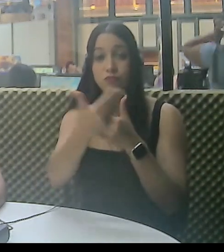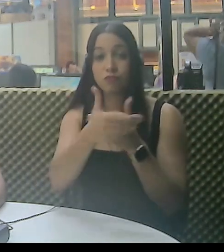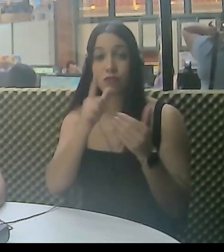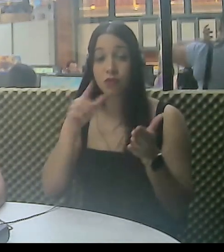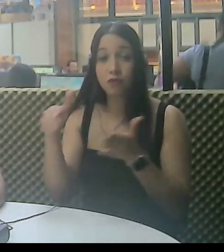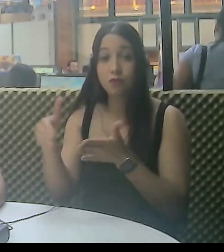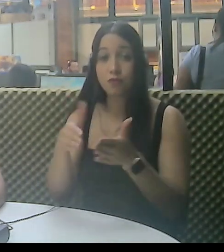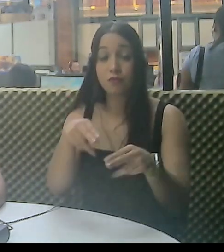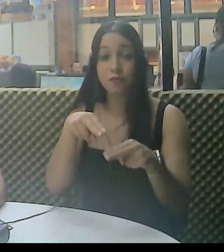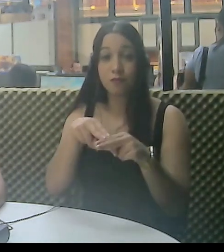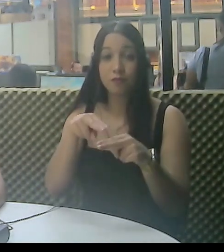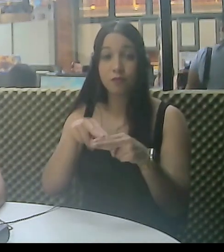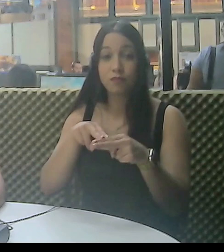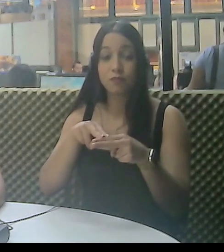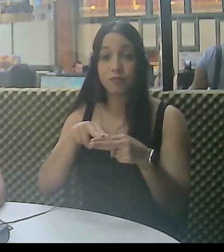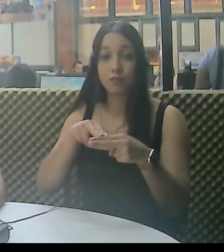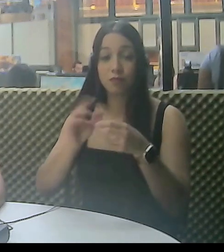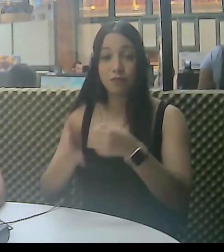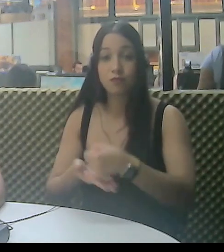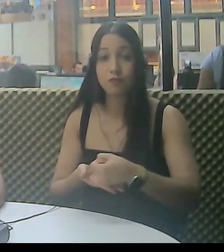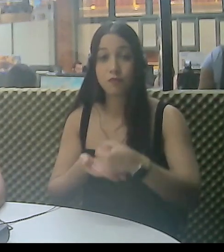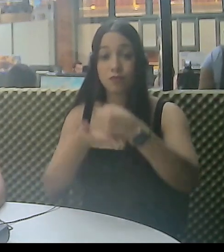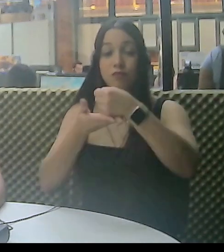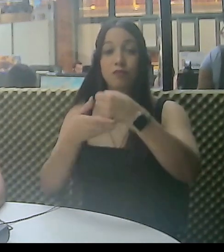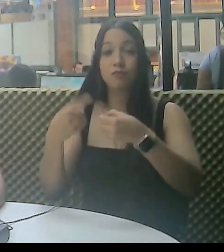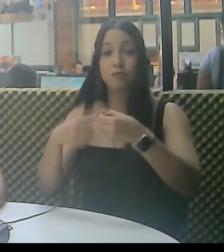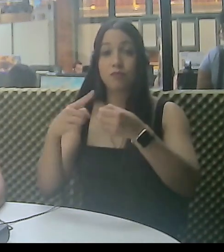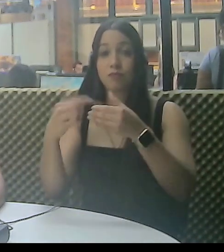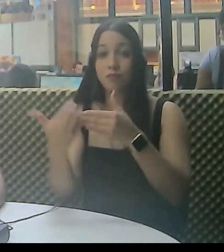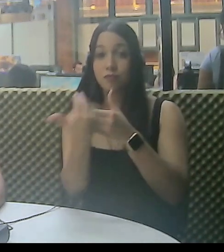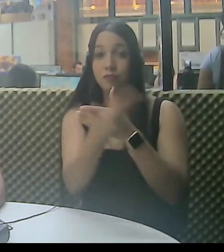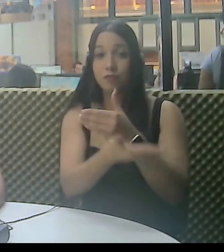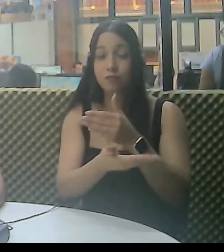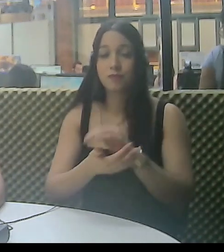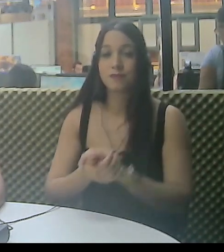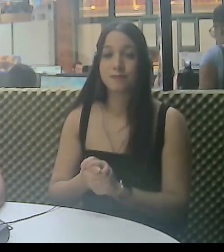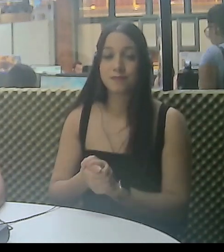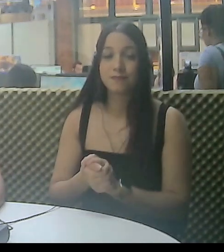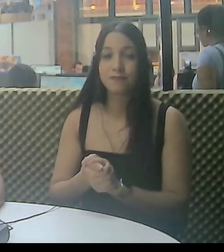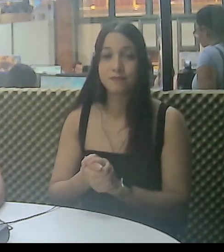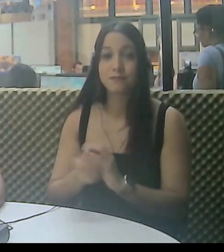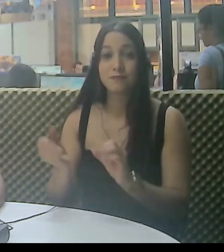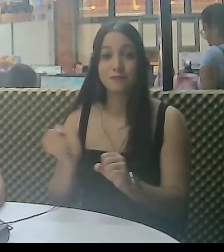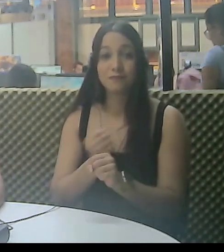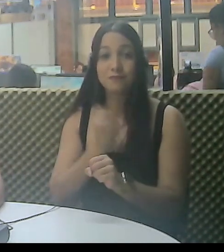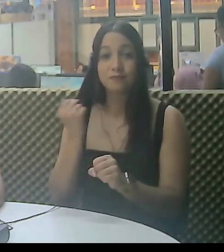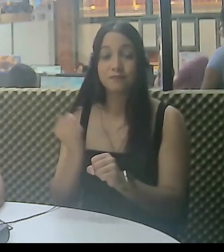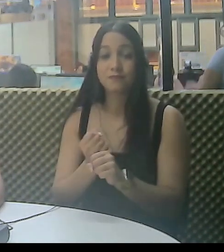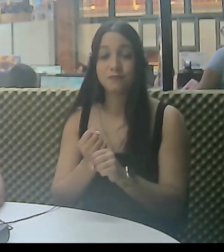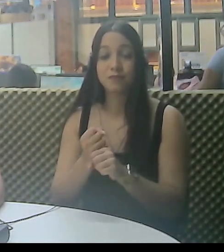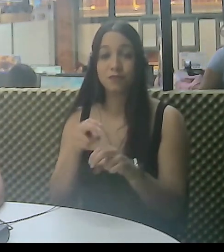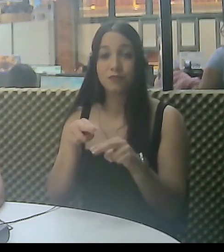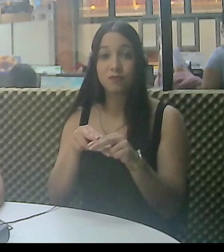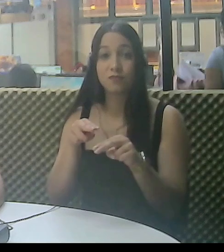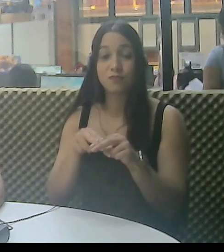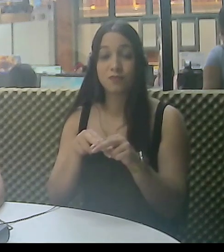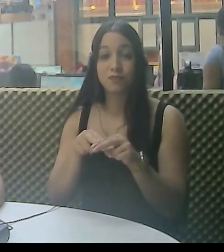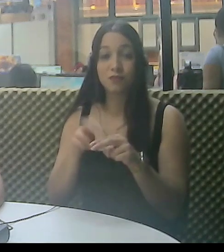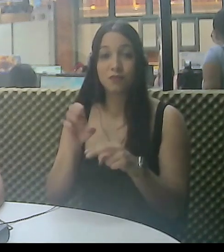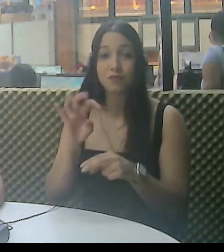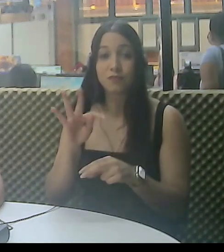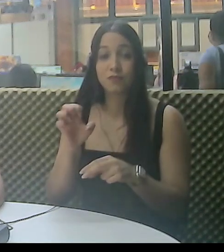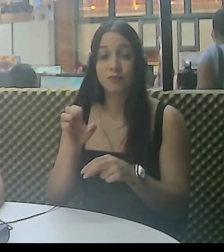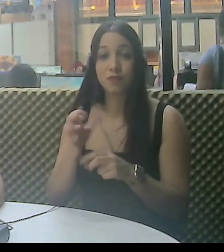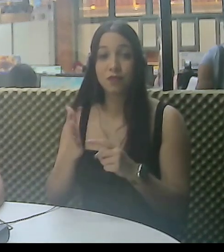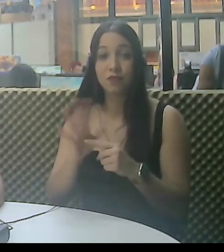Uberabinha, para sustentar essa outra parte da cidade. Com a obra, a Eti Uberabinha vai ganhar um novo reator.